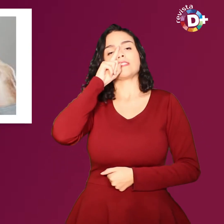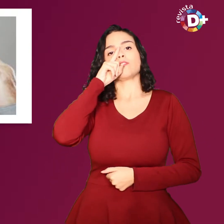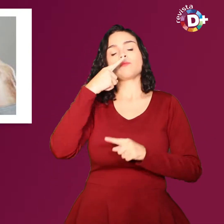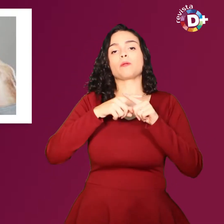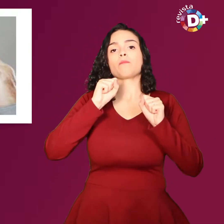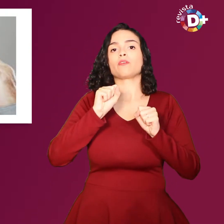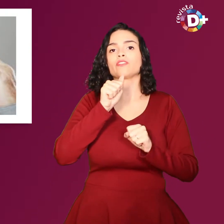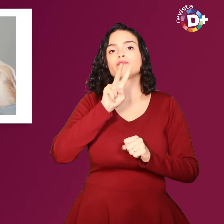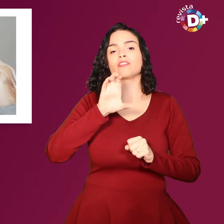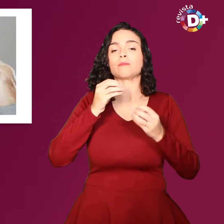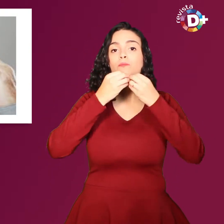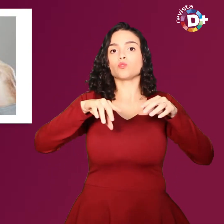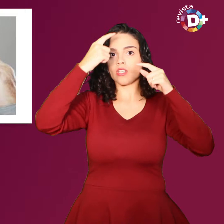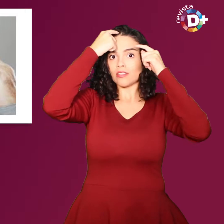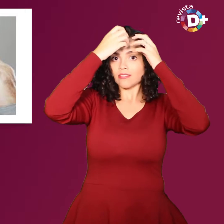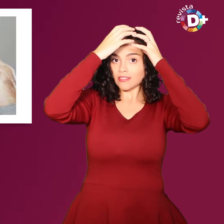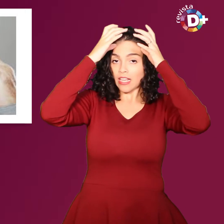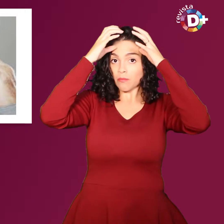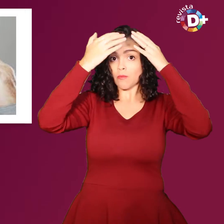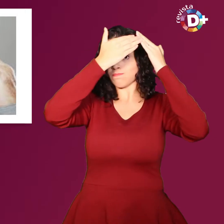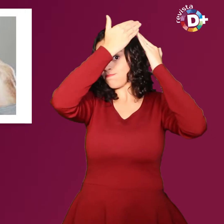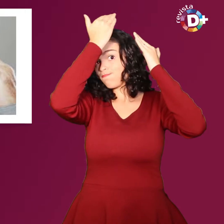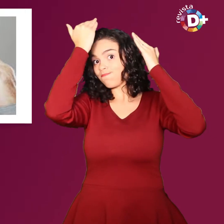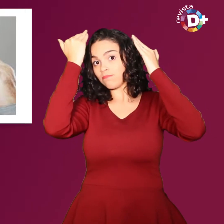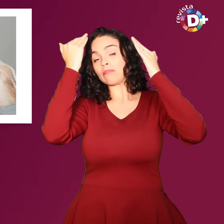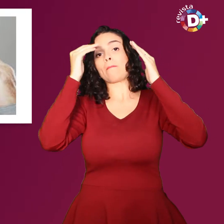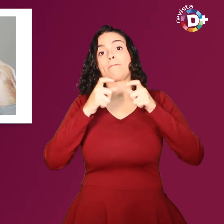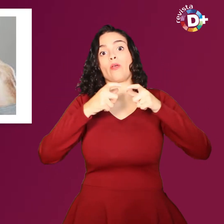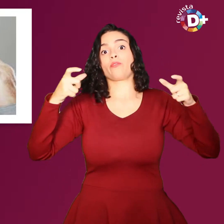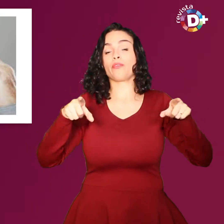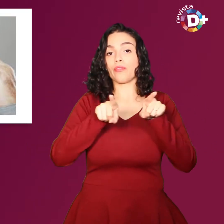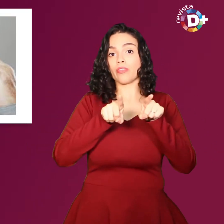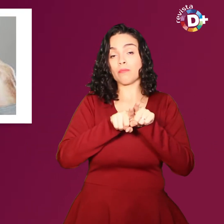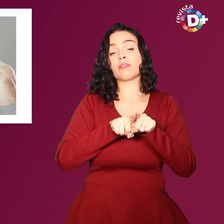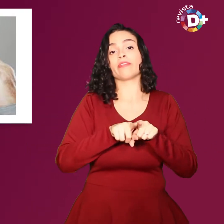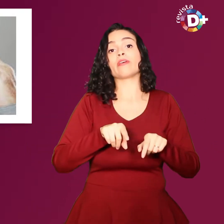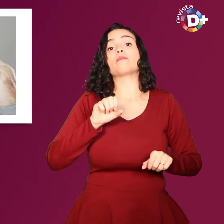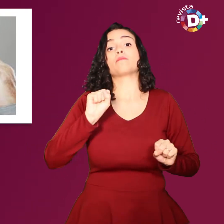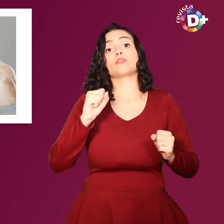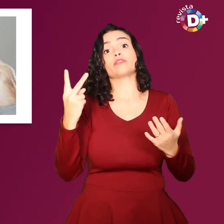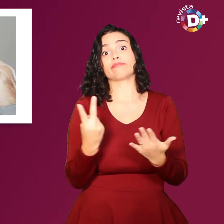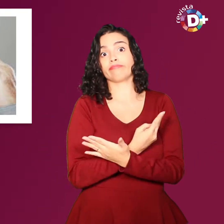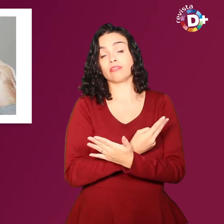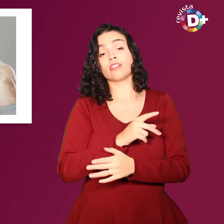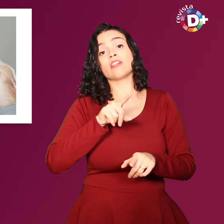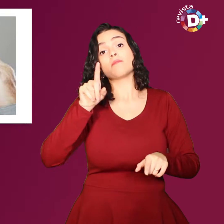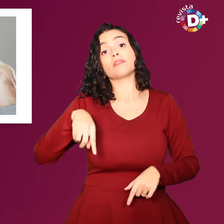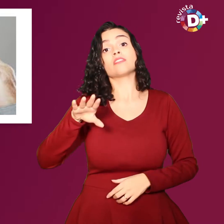pois envolve uma porção maior do cérebro e a chance de morte é maior. O lado bom é que eles se recuperam melhor, afirma